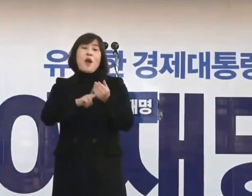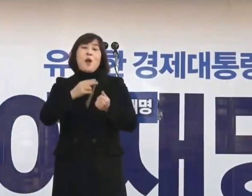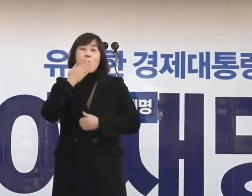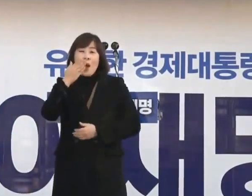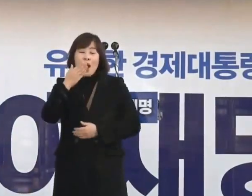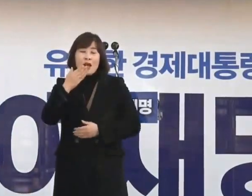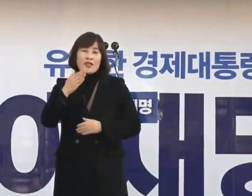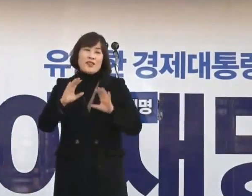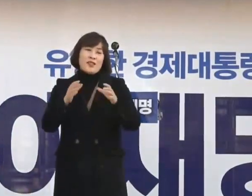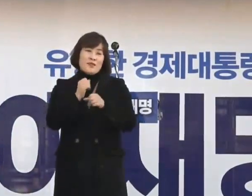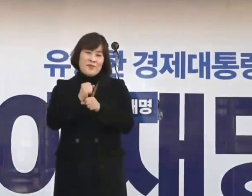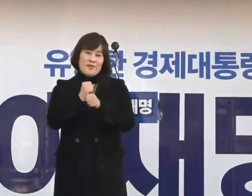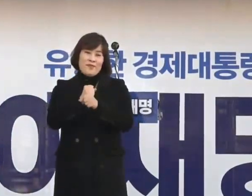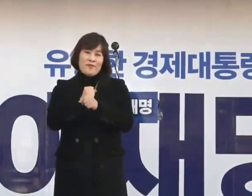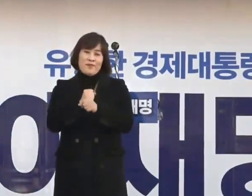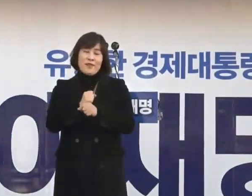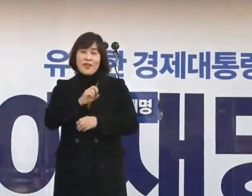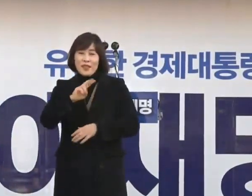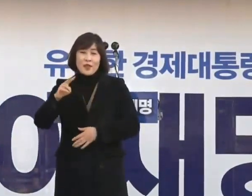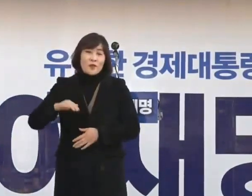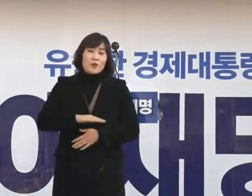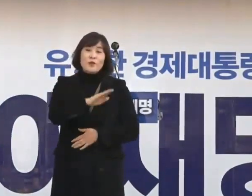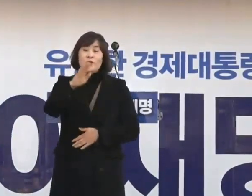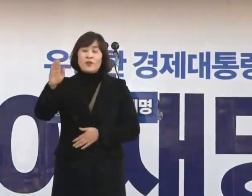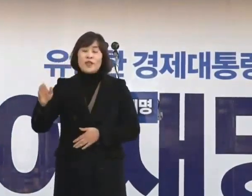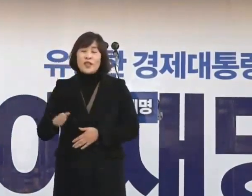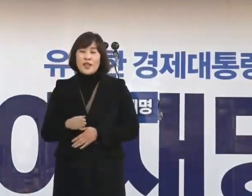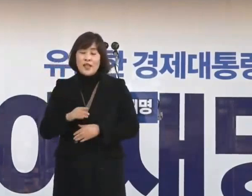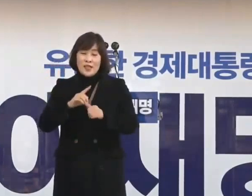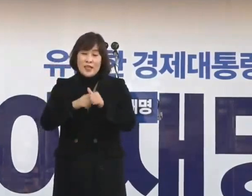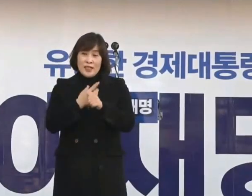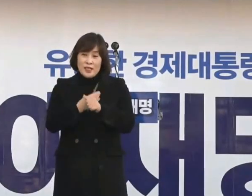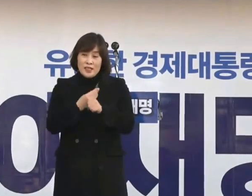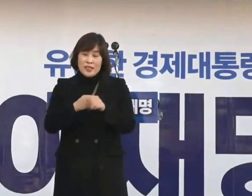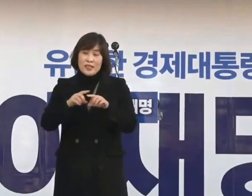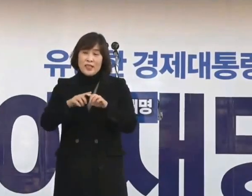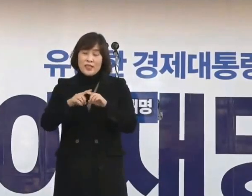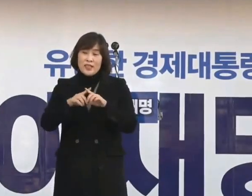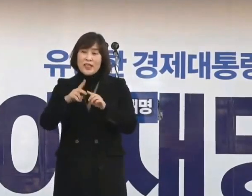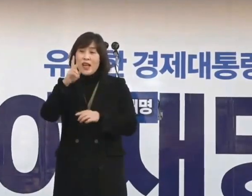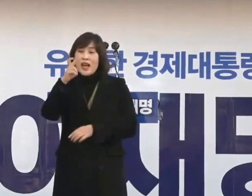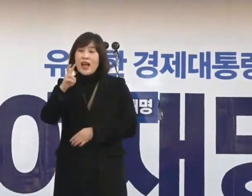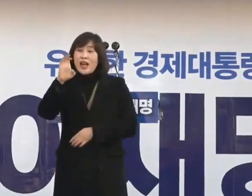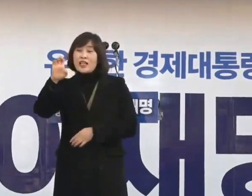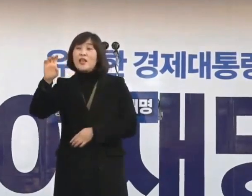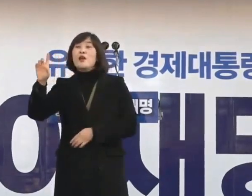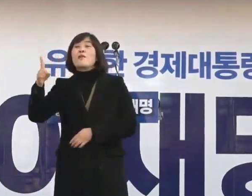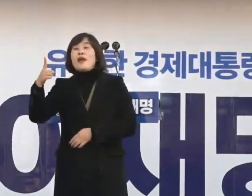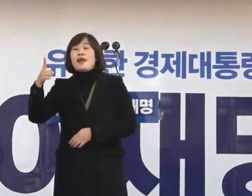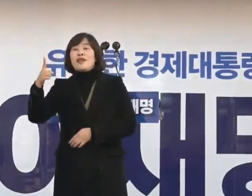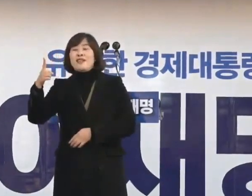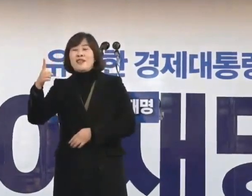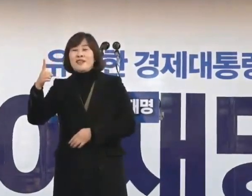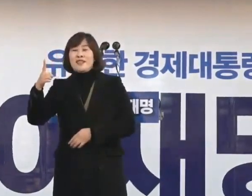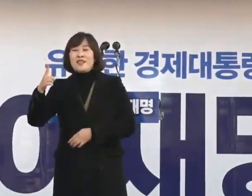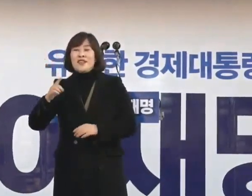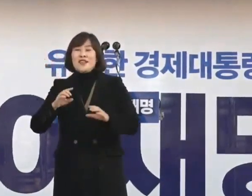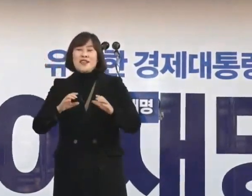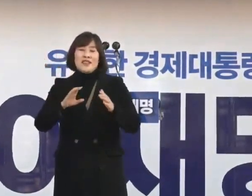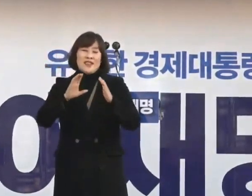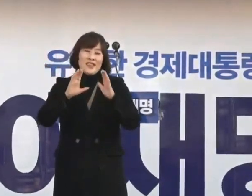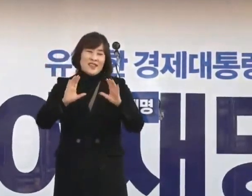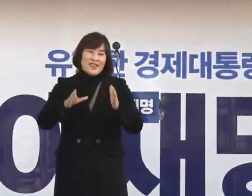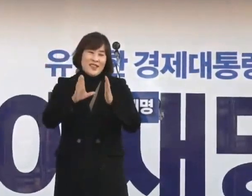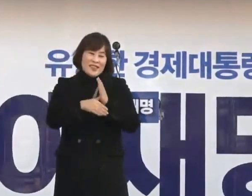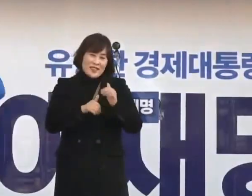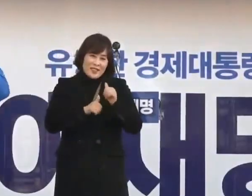그런 사회 만들어야 합니다. 그래야 우리가 신재생에너지 사회 R200이라고 하는 게 시대적 추세가